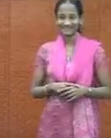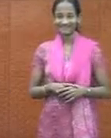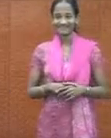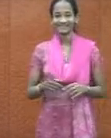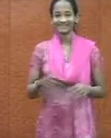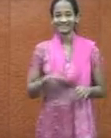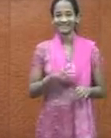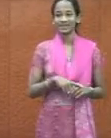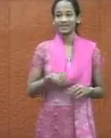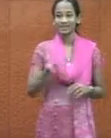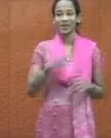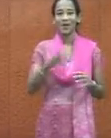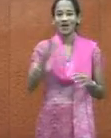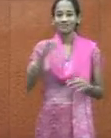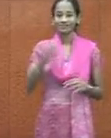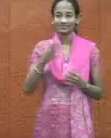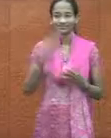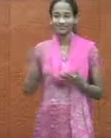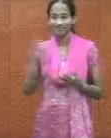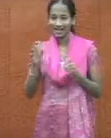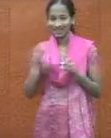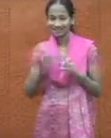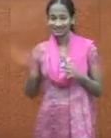कुड एवरीवन टेक देयर सीट्स प्लीज